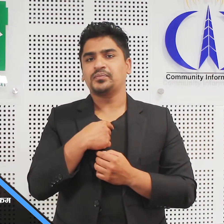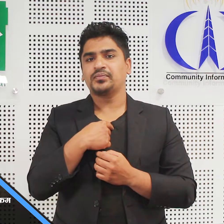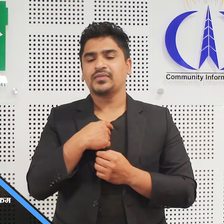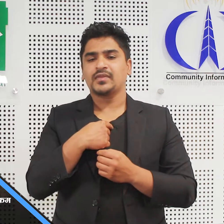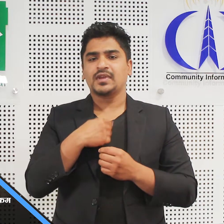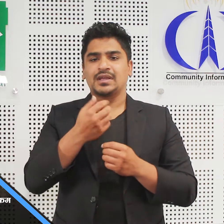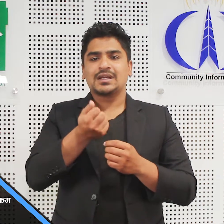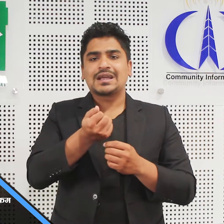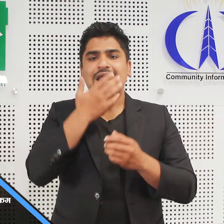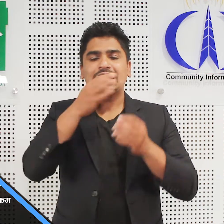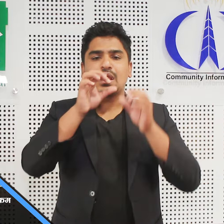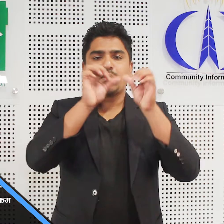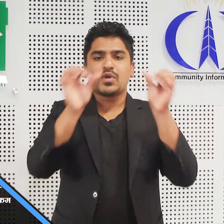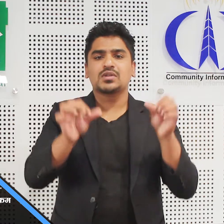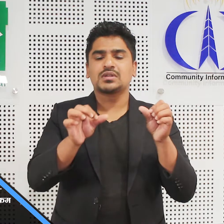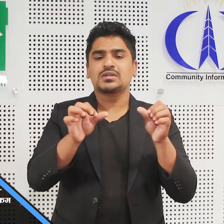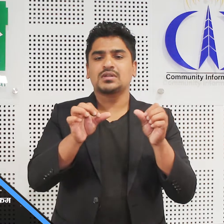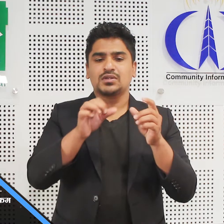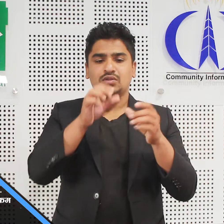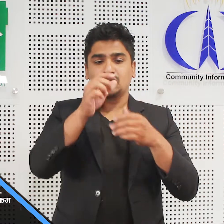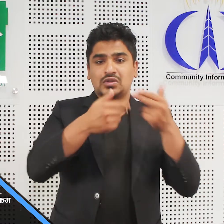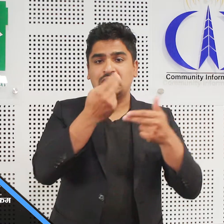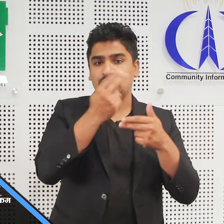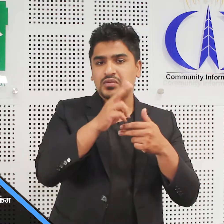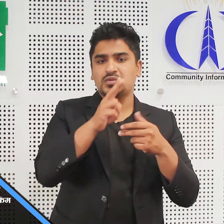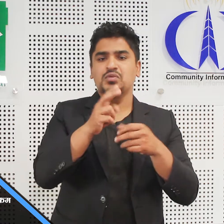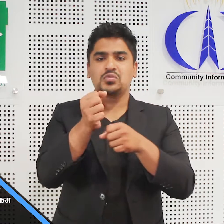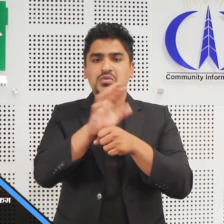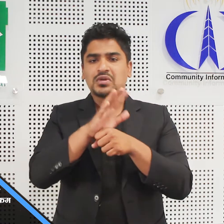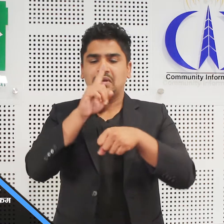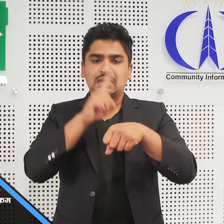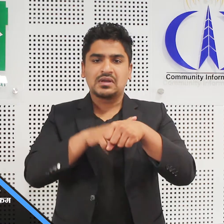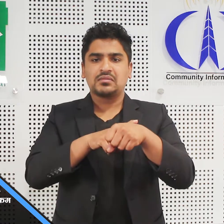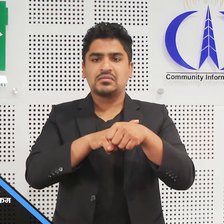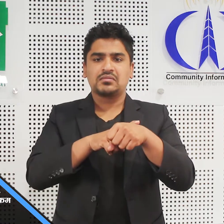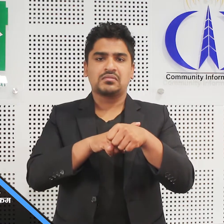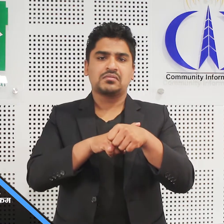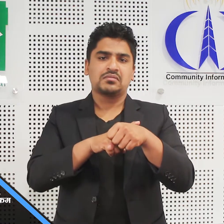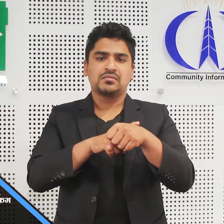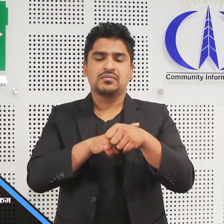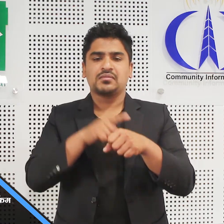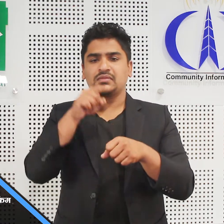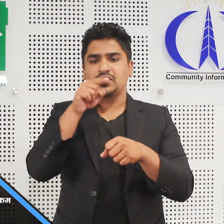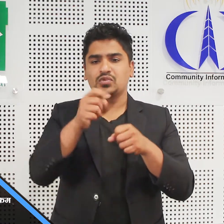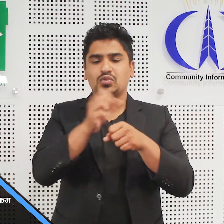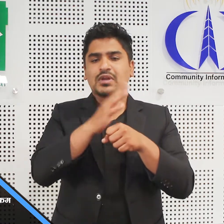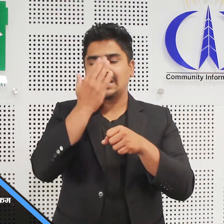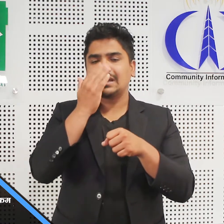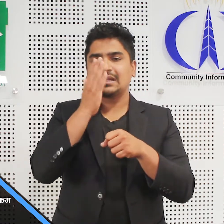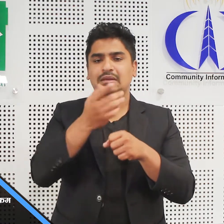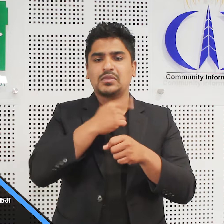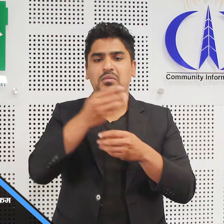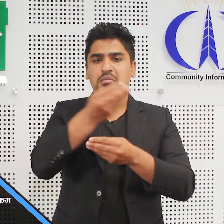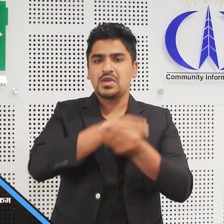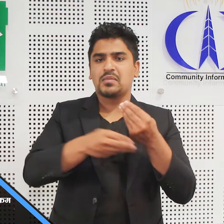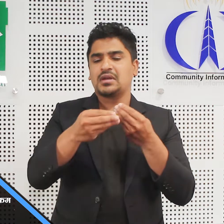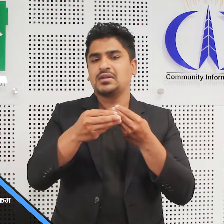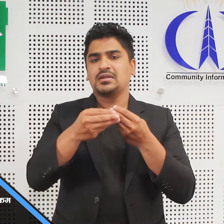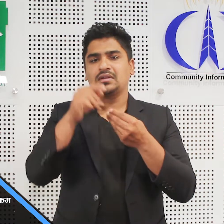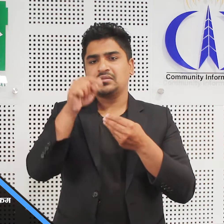पसल मे बाटु। महिने कोनो ठाउँमा से फे सहयोग नाइ हुइले कारण अब ई हमार व्यापार चाहिँ आगे नाइ बढे सकल